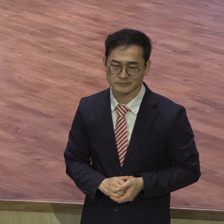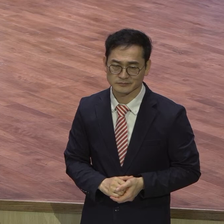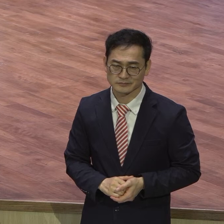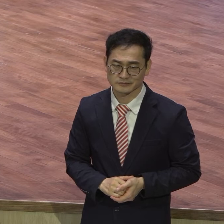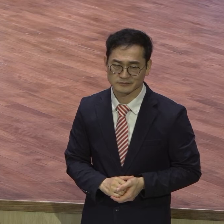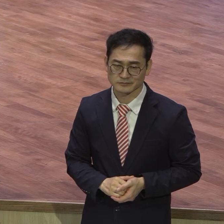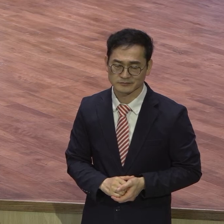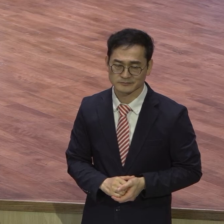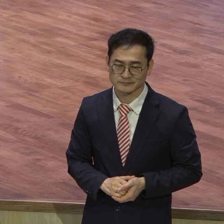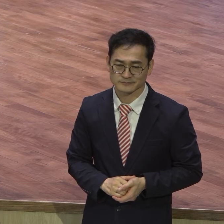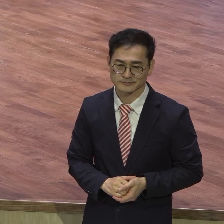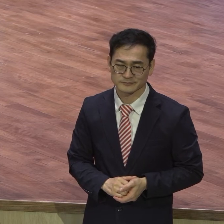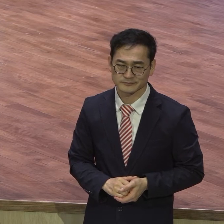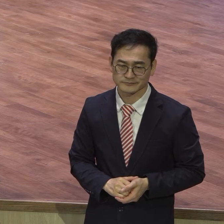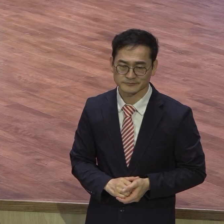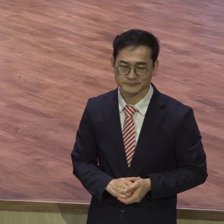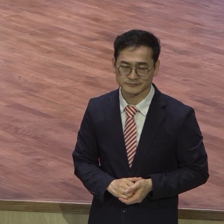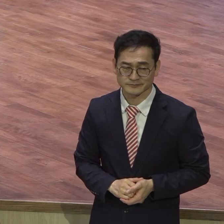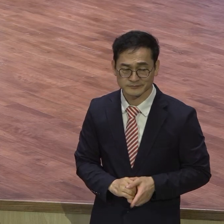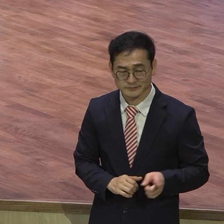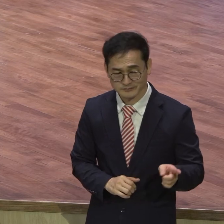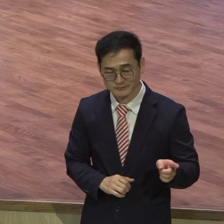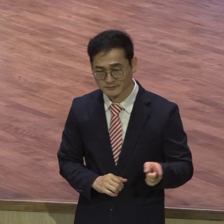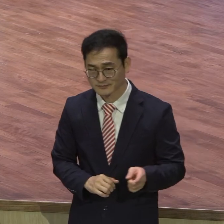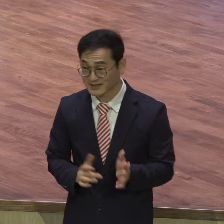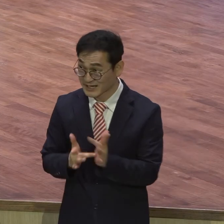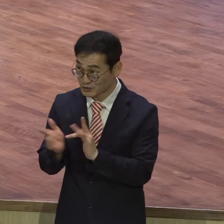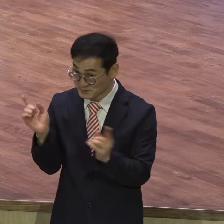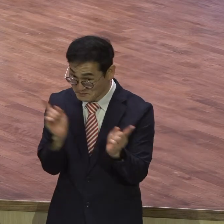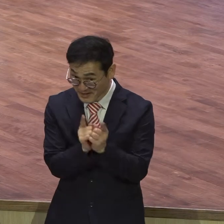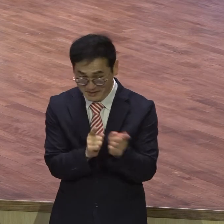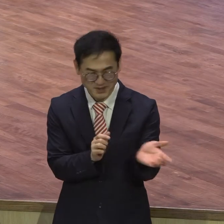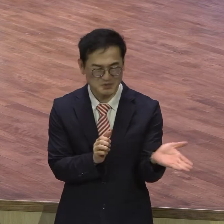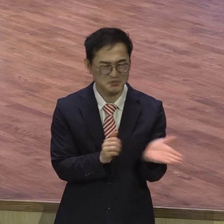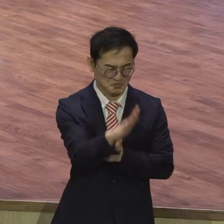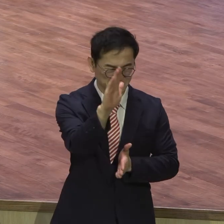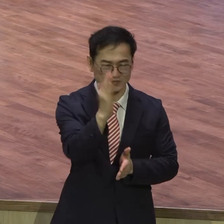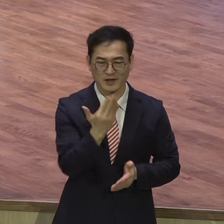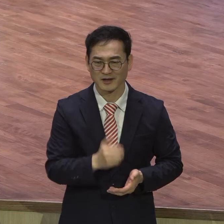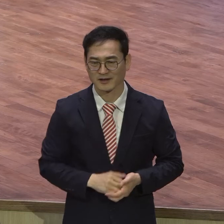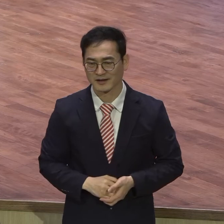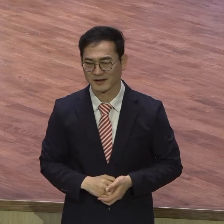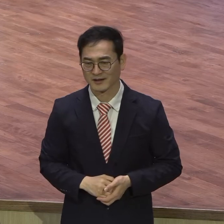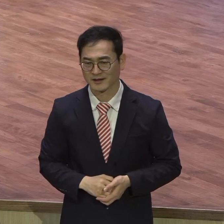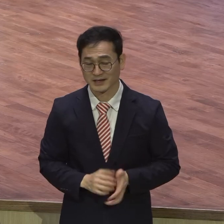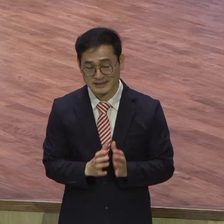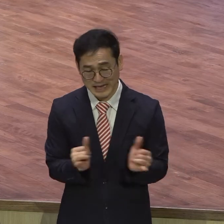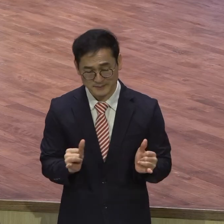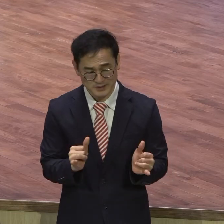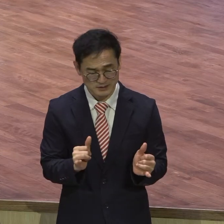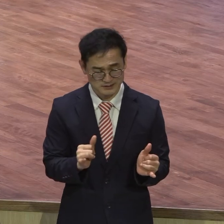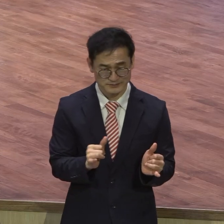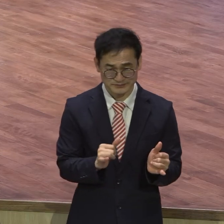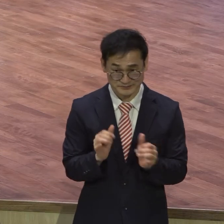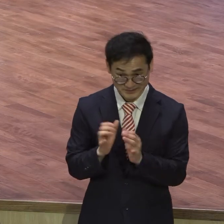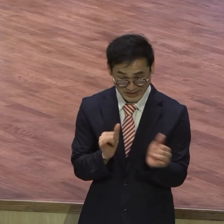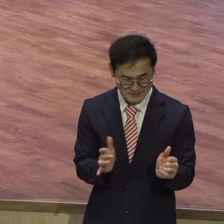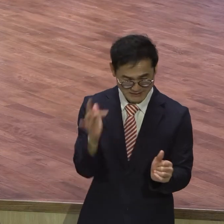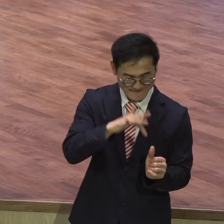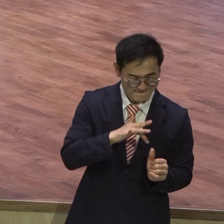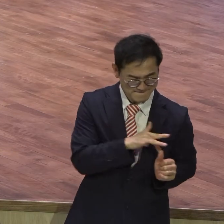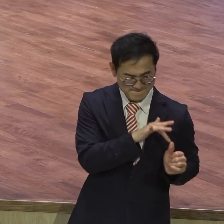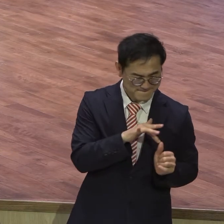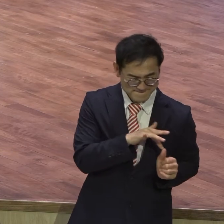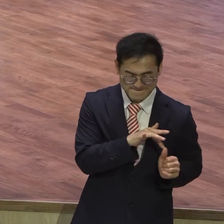쫓겨나구나 이 인간 갖고 잘 놀았는데 이제는 쫓겨날 시간이구나 다